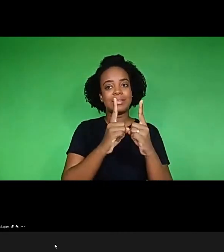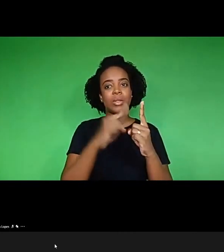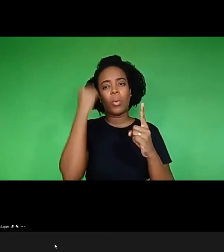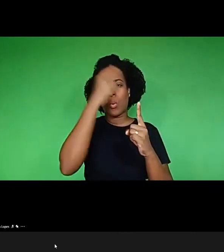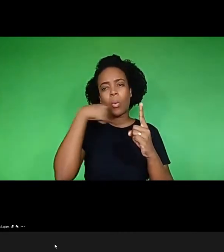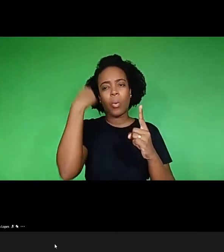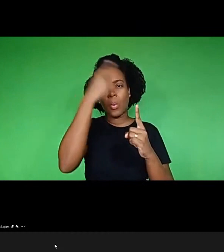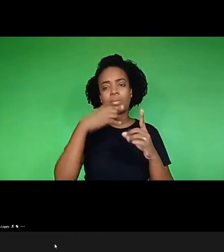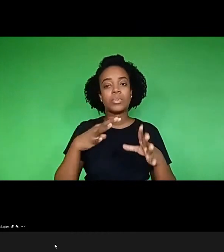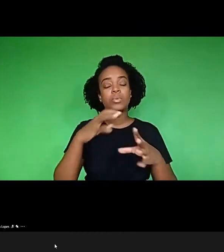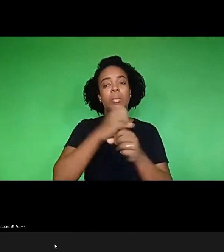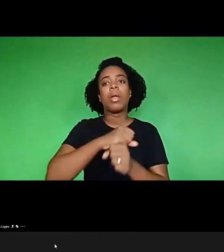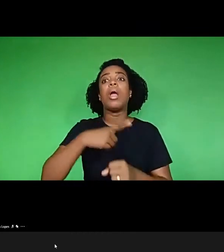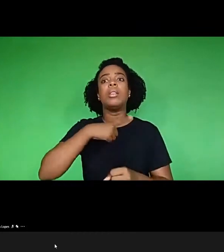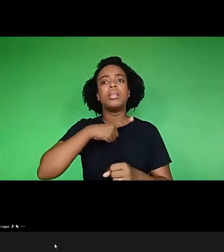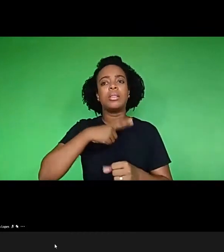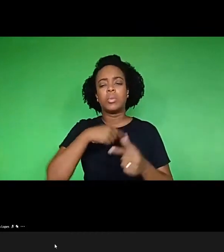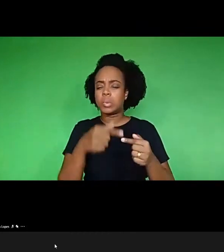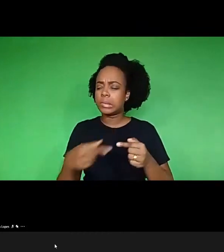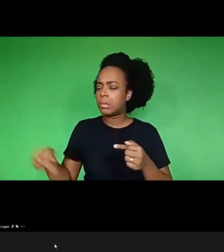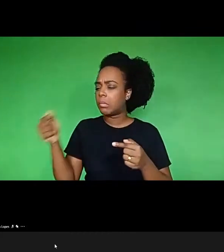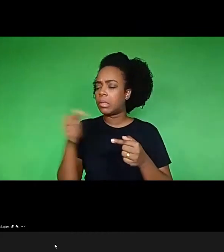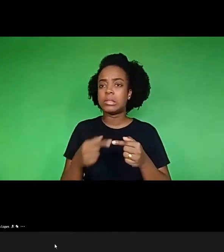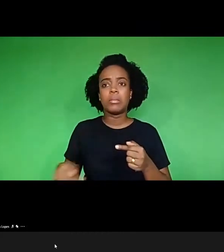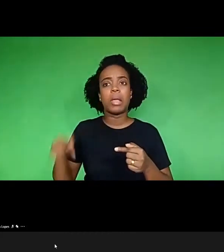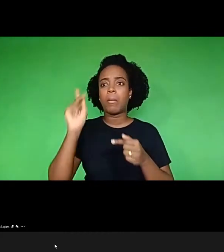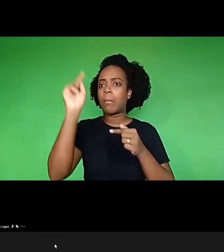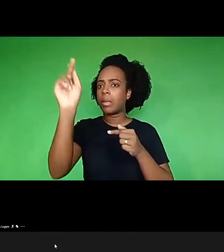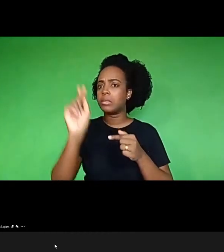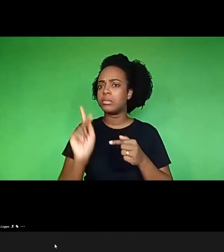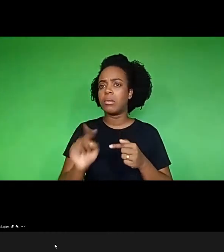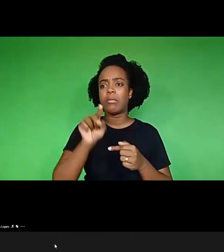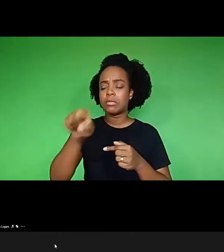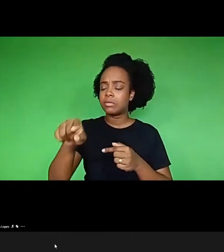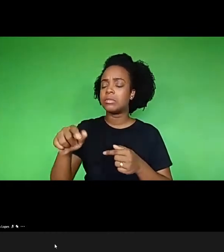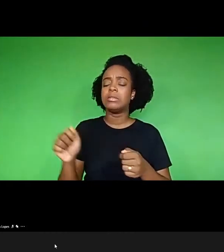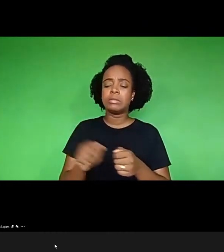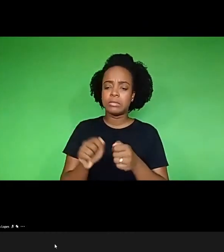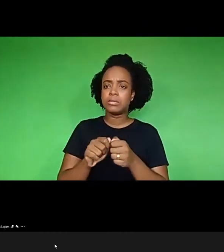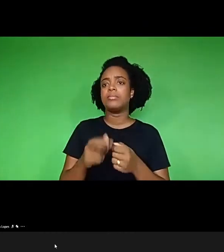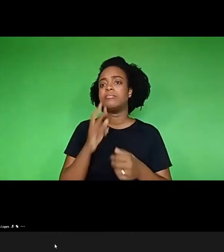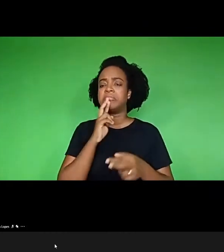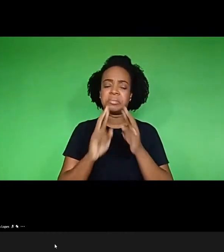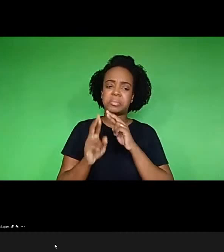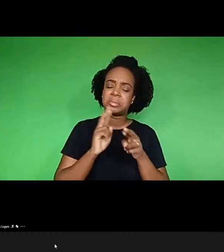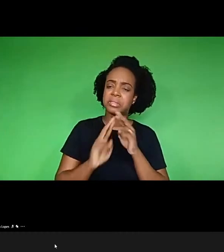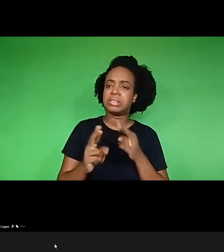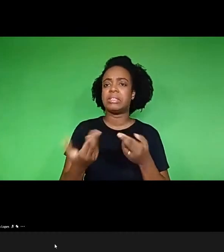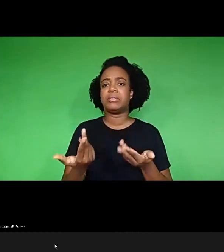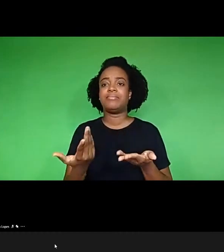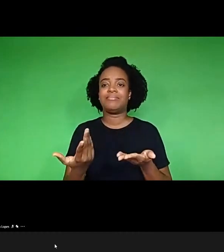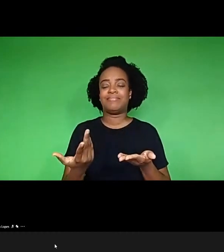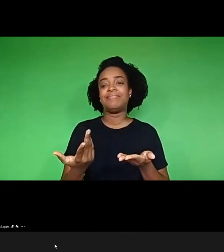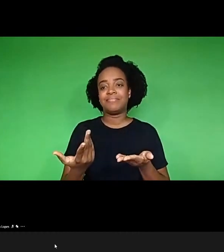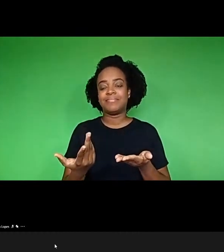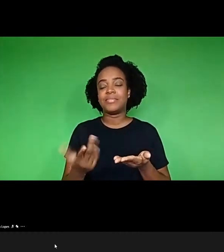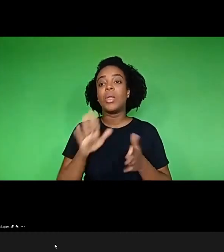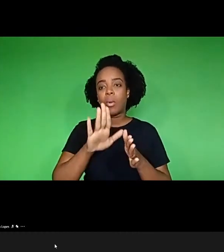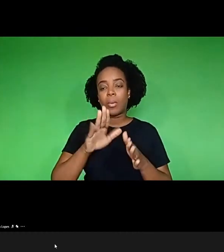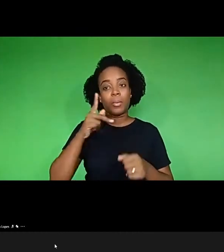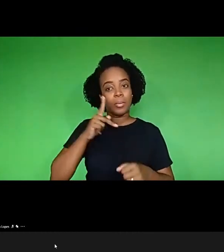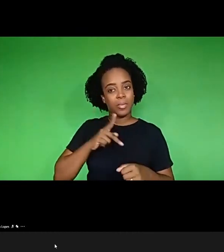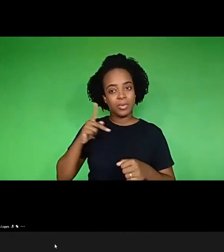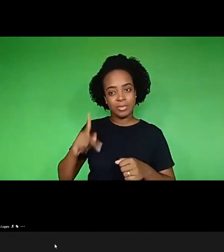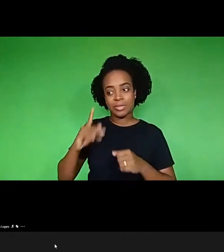semana. Não vai ter um horário específico para executá-las, elas vão ser enviadas para vocês através